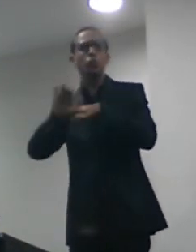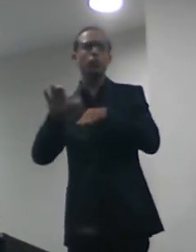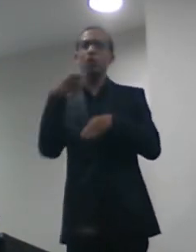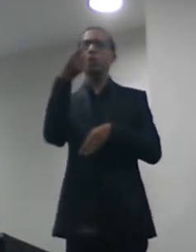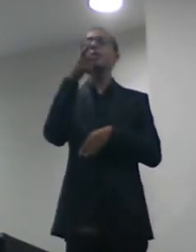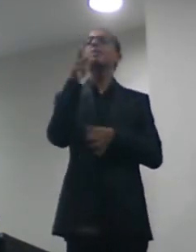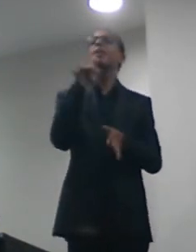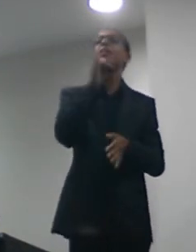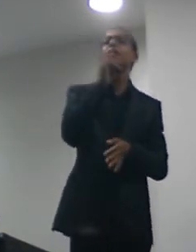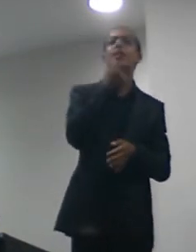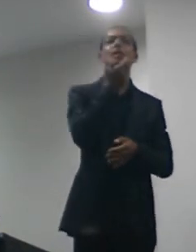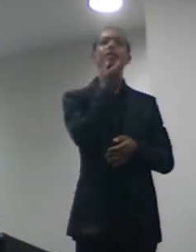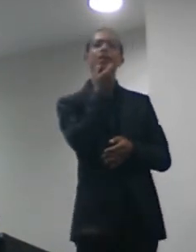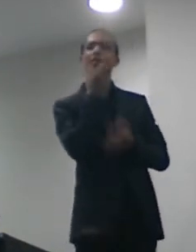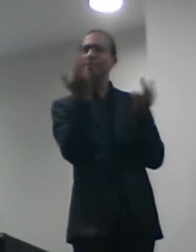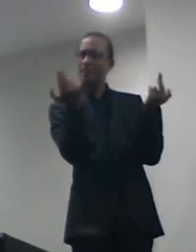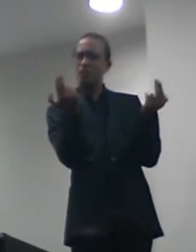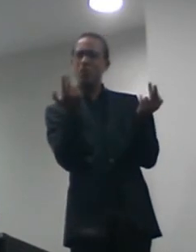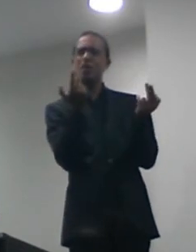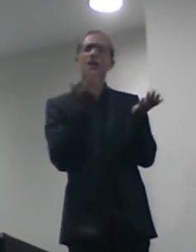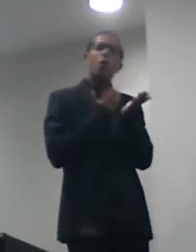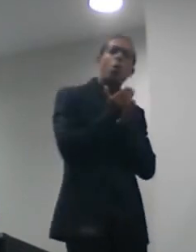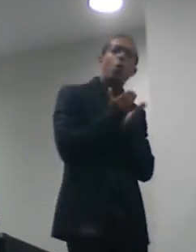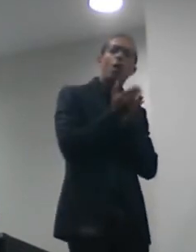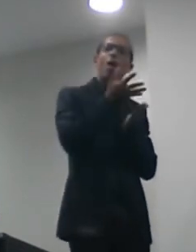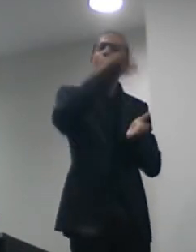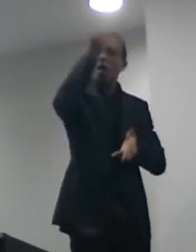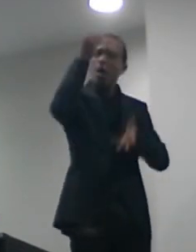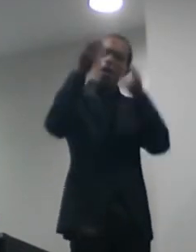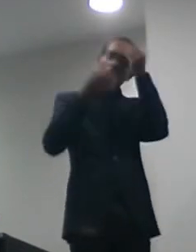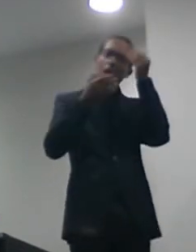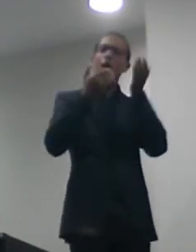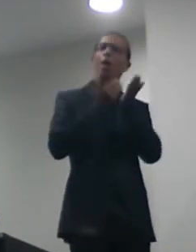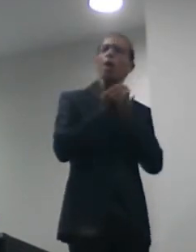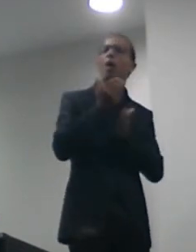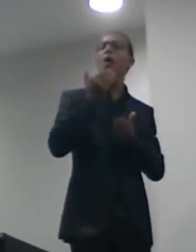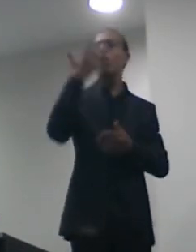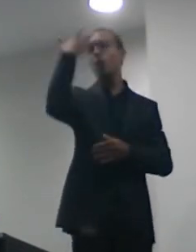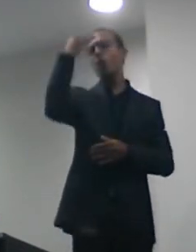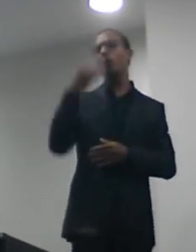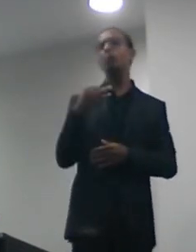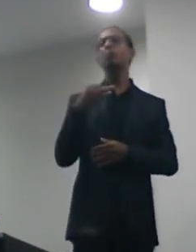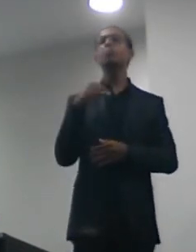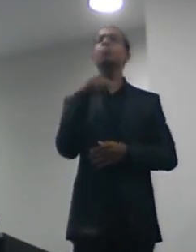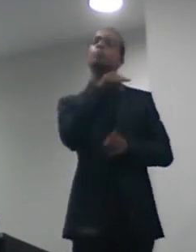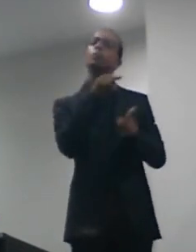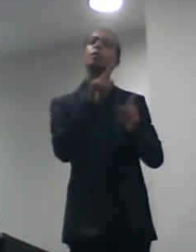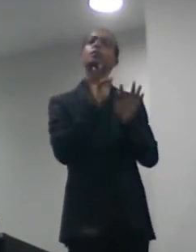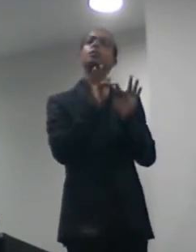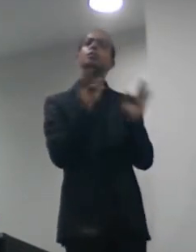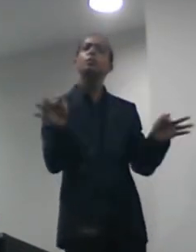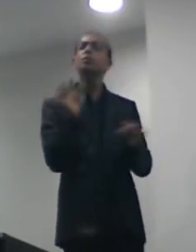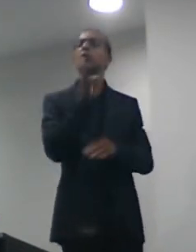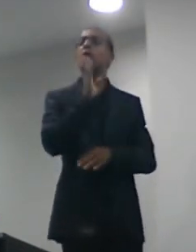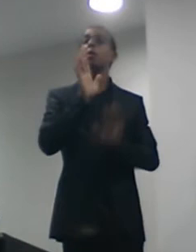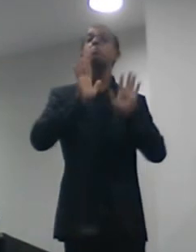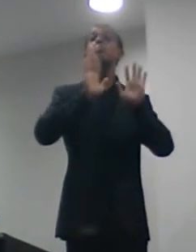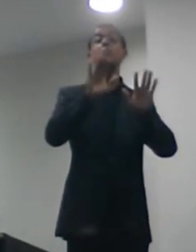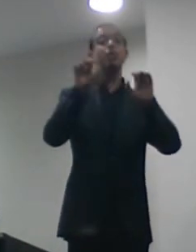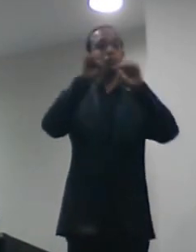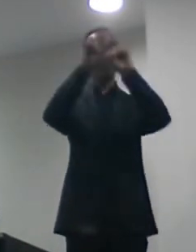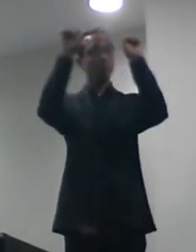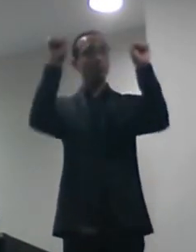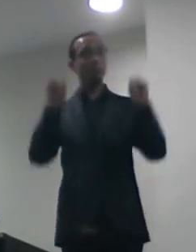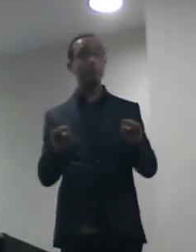para algum objetivo. Eu sugiro apenas que eles possam apenas ter um leve conhecimento. Mas o